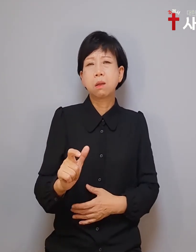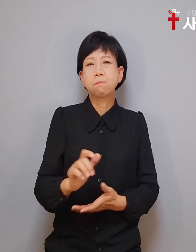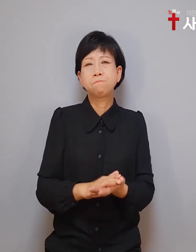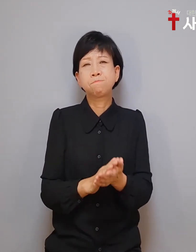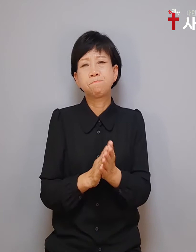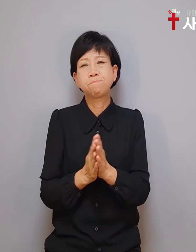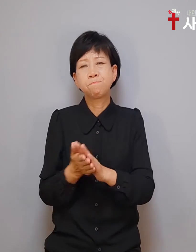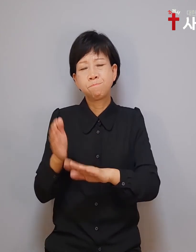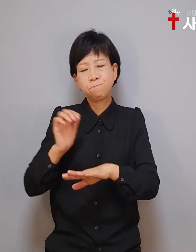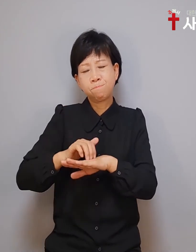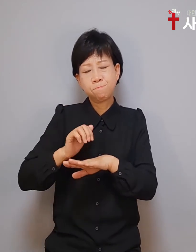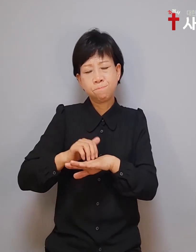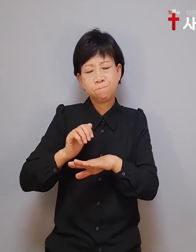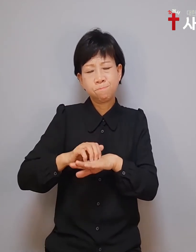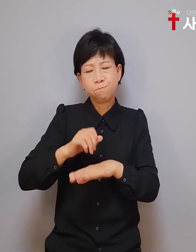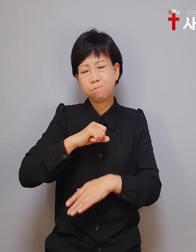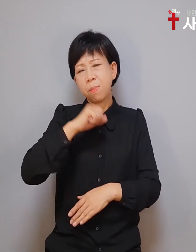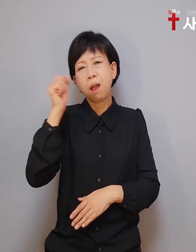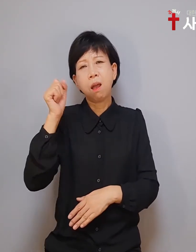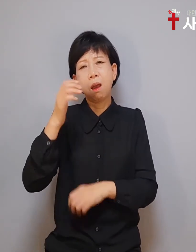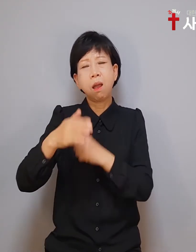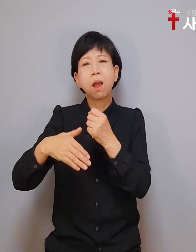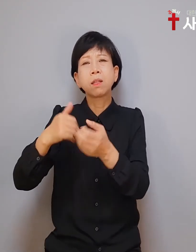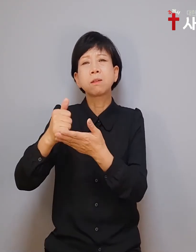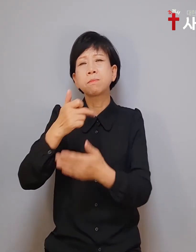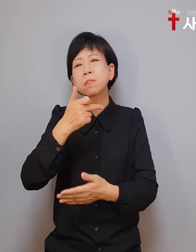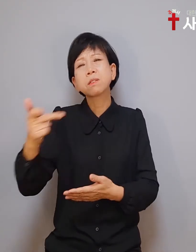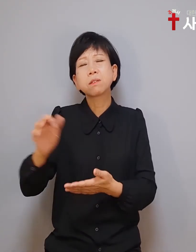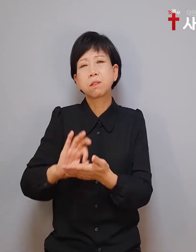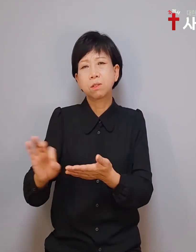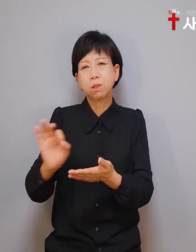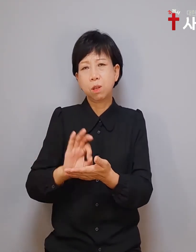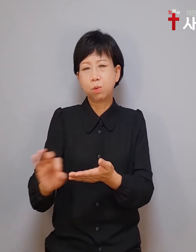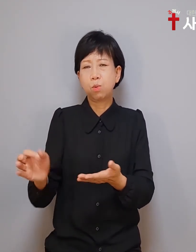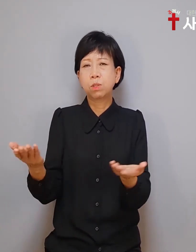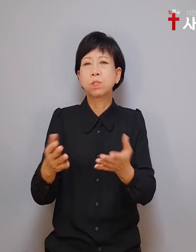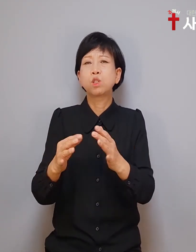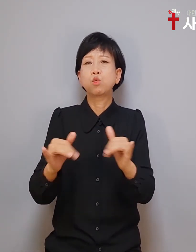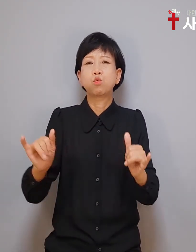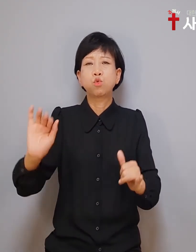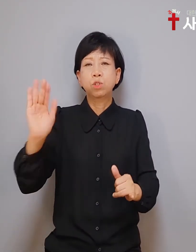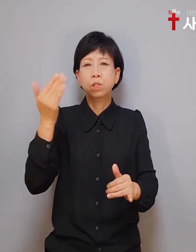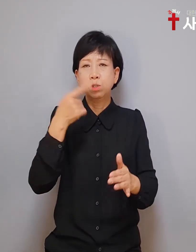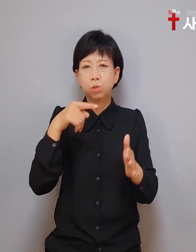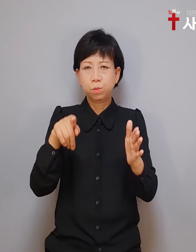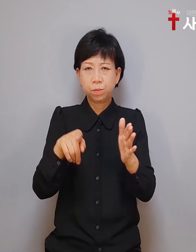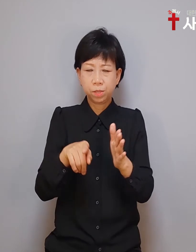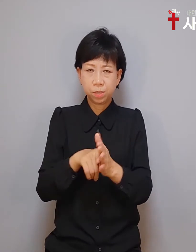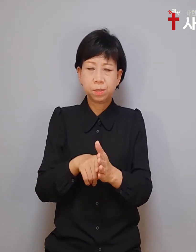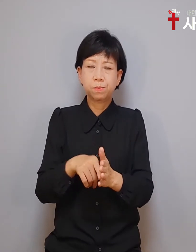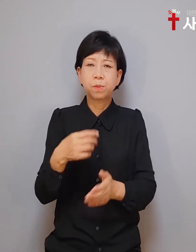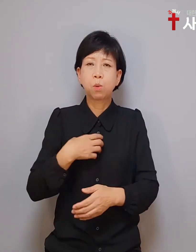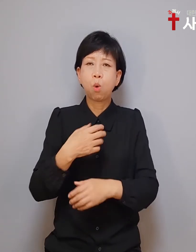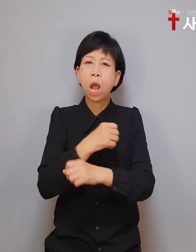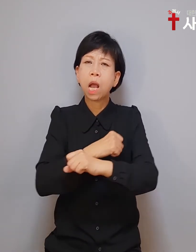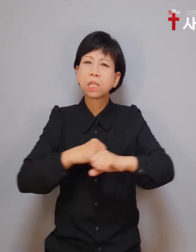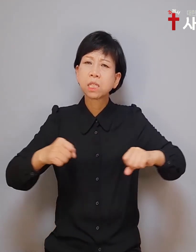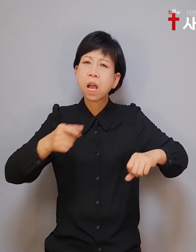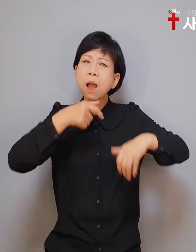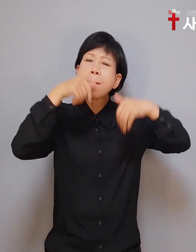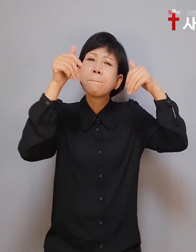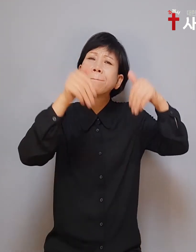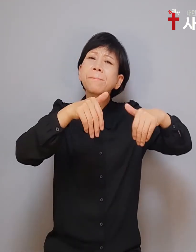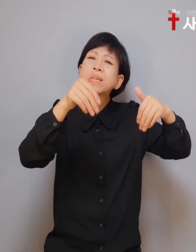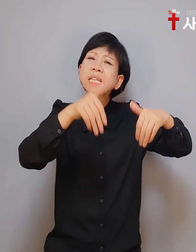크게 쓰임받는 하나님 나라 일꾼 되실 줄 믿습니다. 그렇죠? 또한 광야에서는요, 비가 내리는 날이